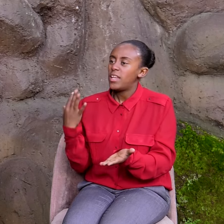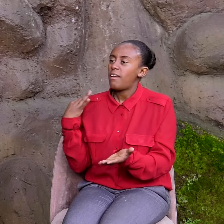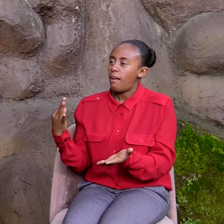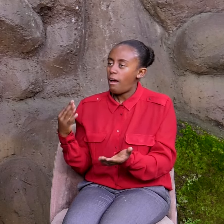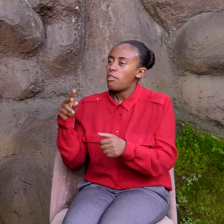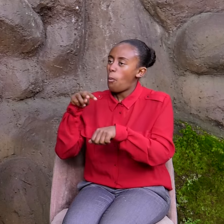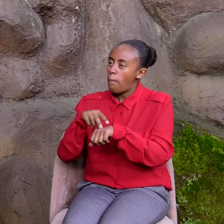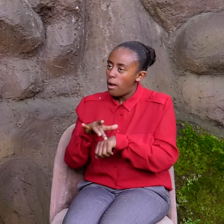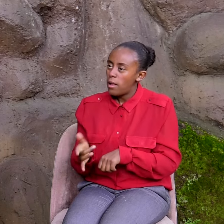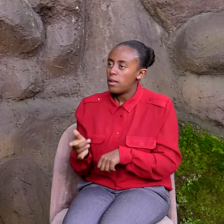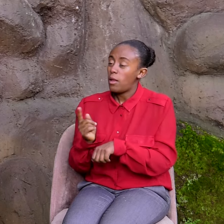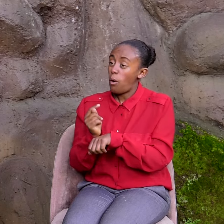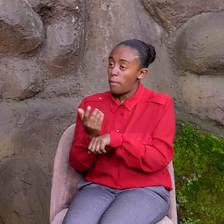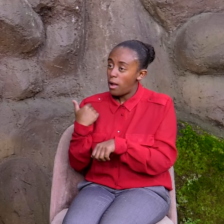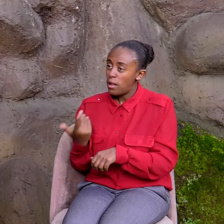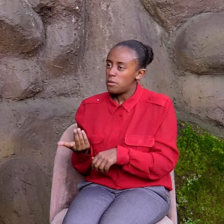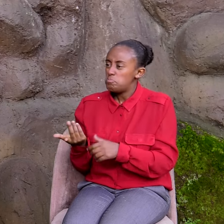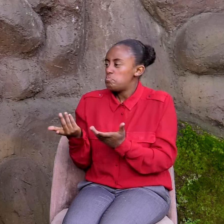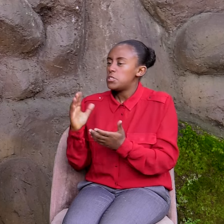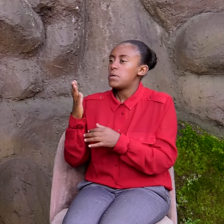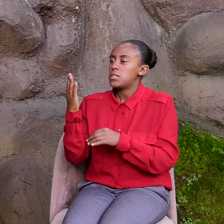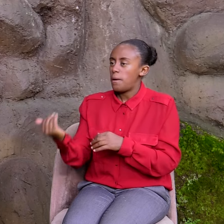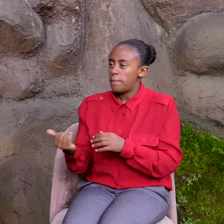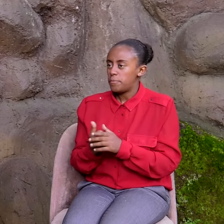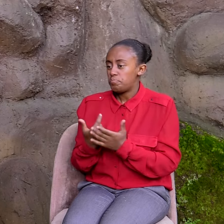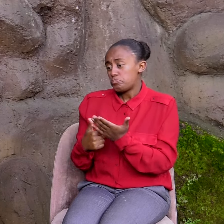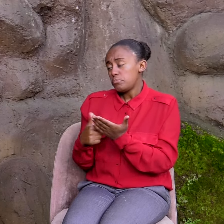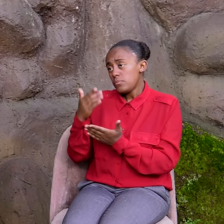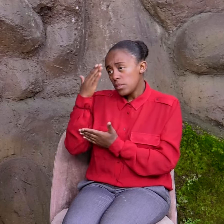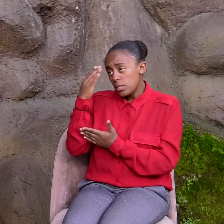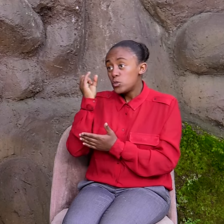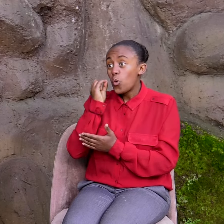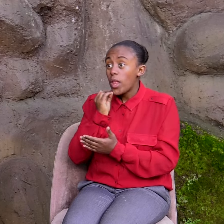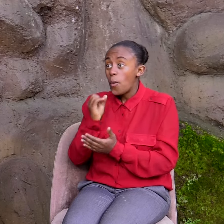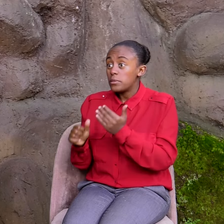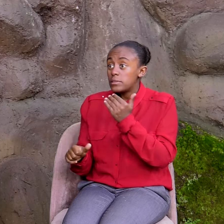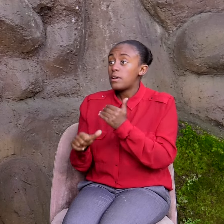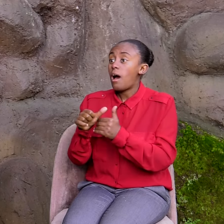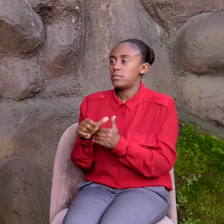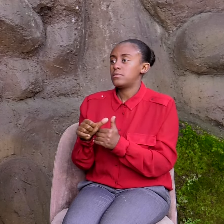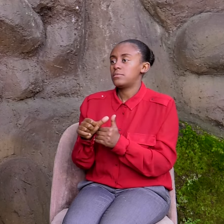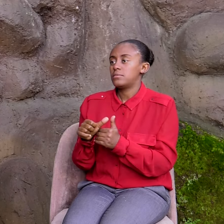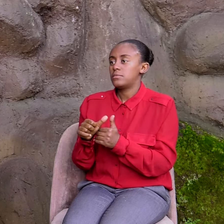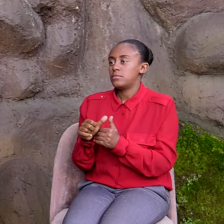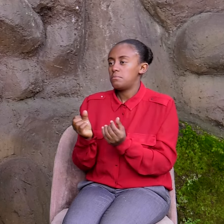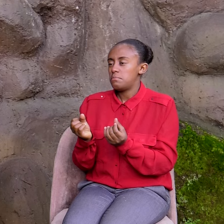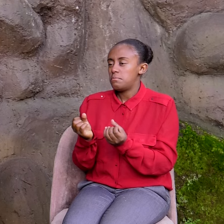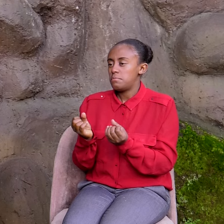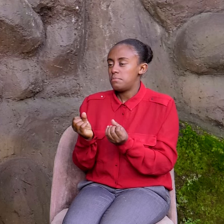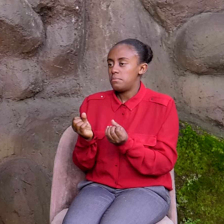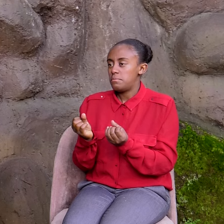በተለይ የነበረው ውድመት ምን ይመስል ነበር። ያው እንደሚታወቀው ጾታዊ ጥቃት በተለይ